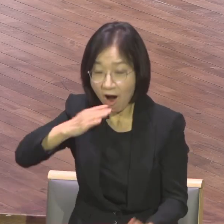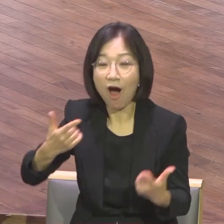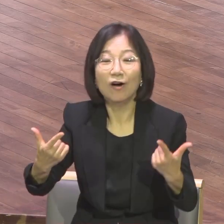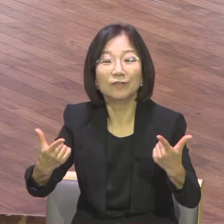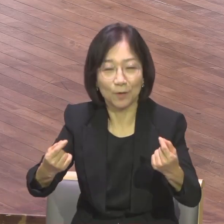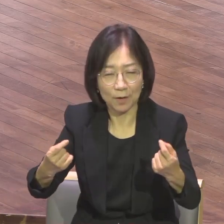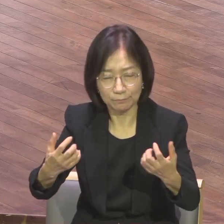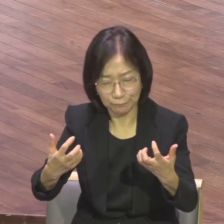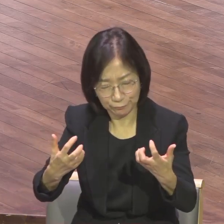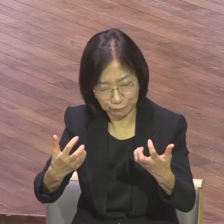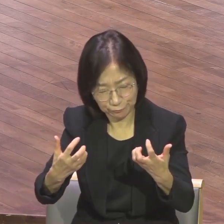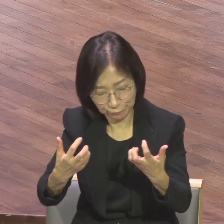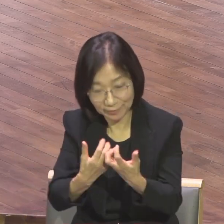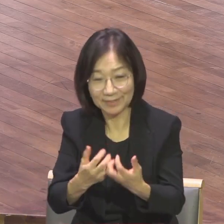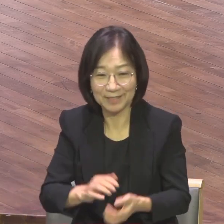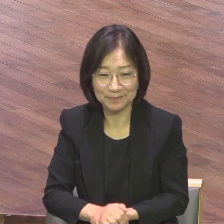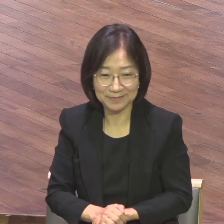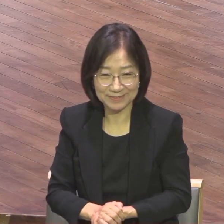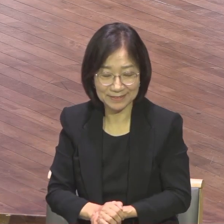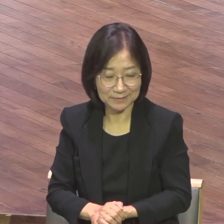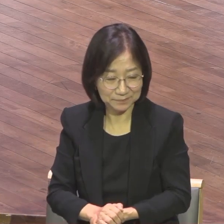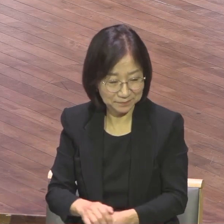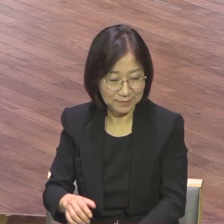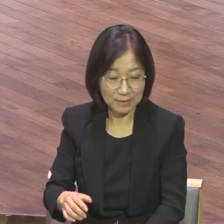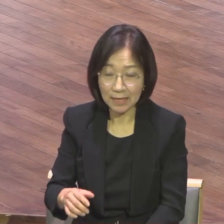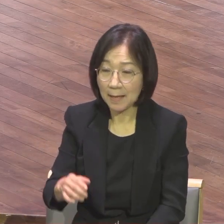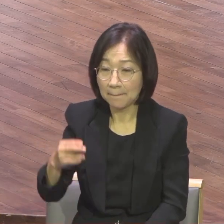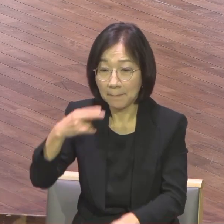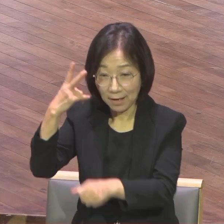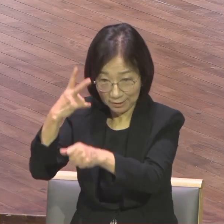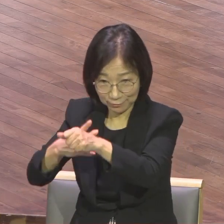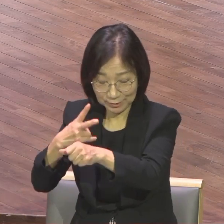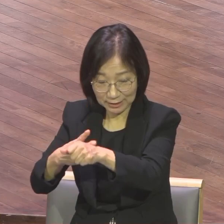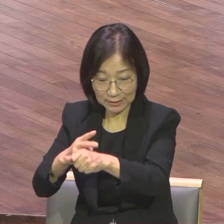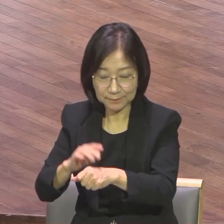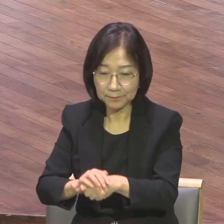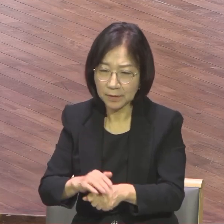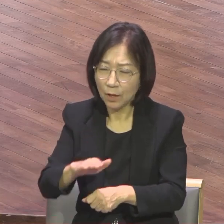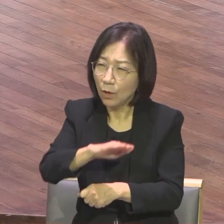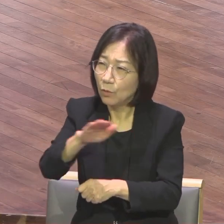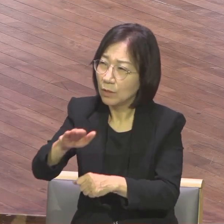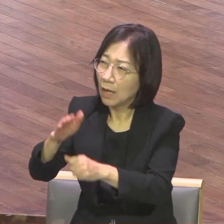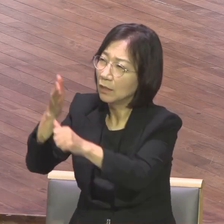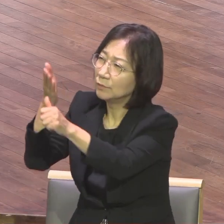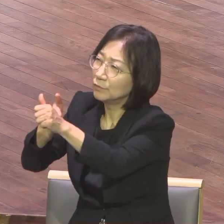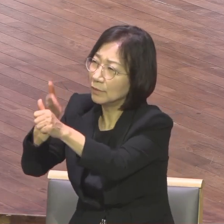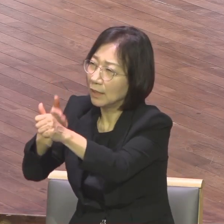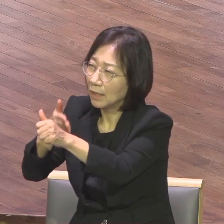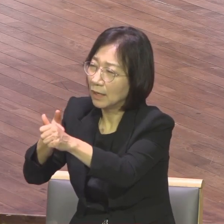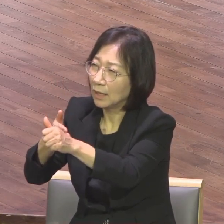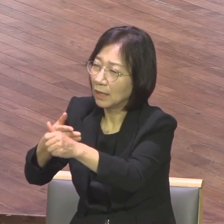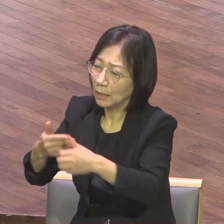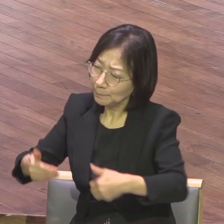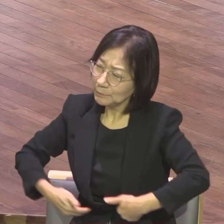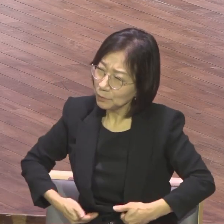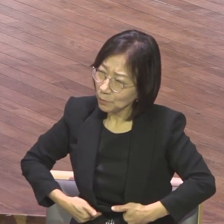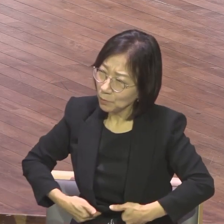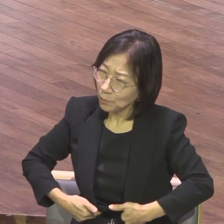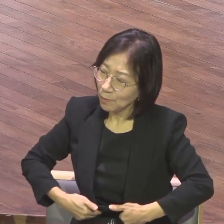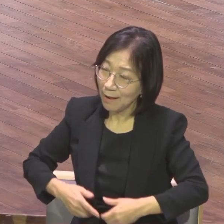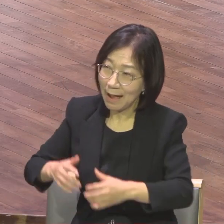사도 바울이 하나님을 우리가 구하거나 생각하는 모든 것에 더 넘치도록 능히 하실